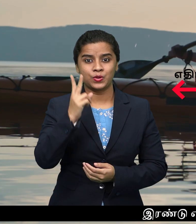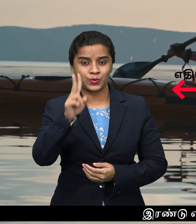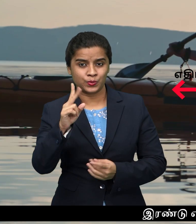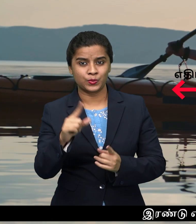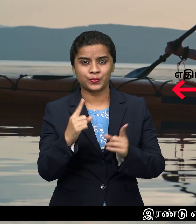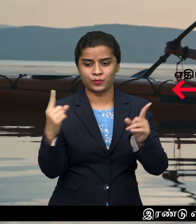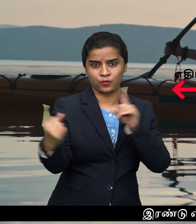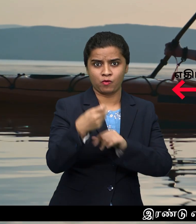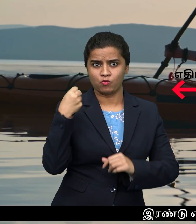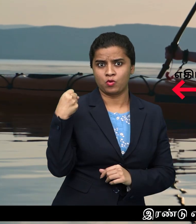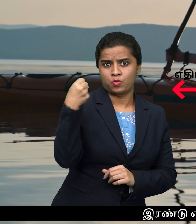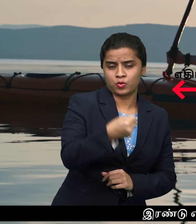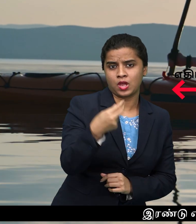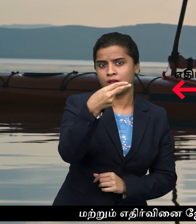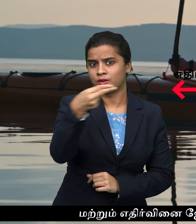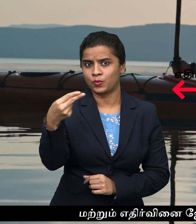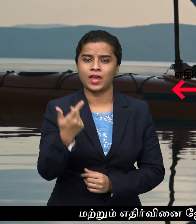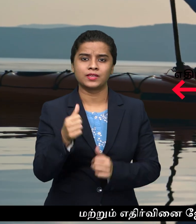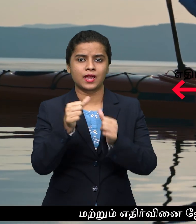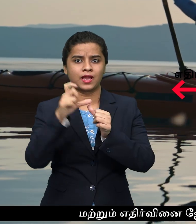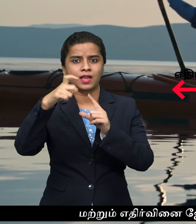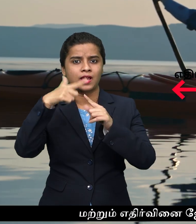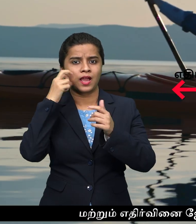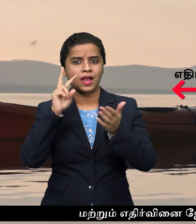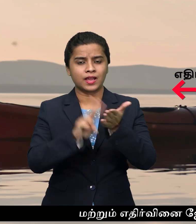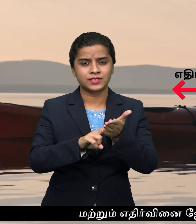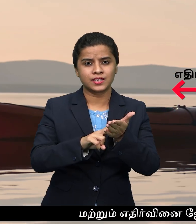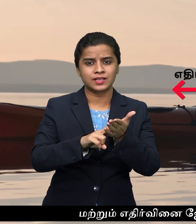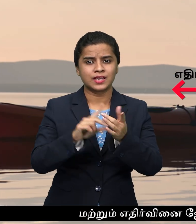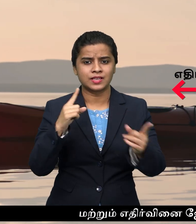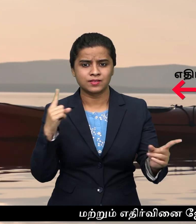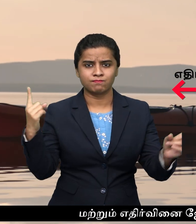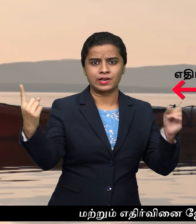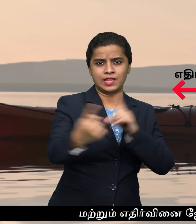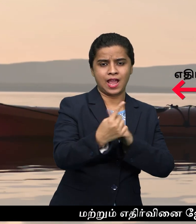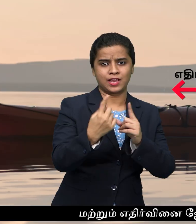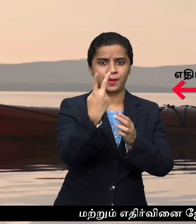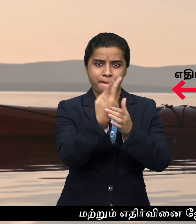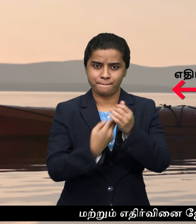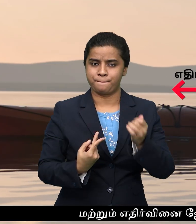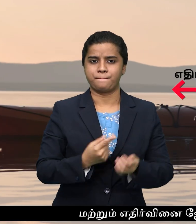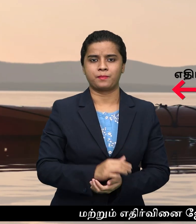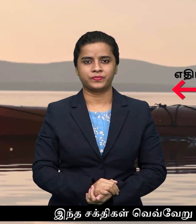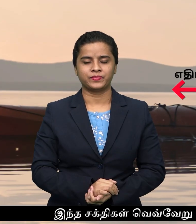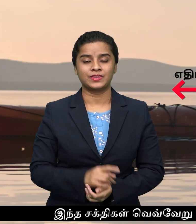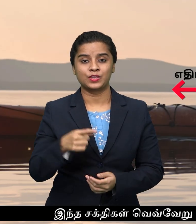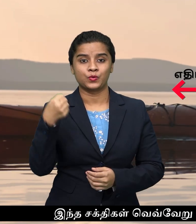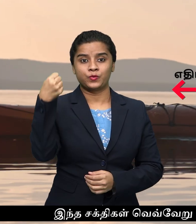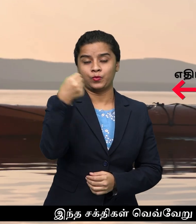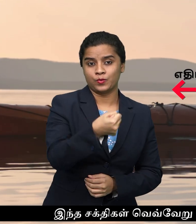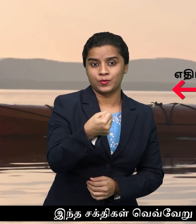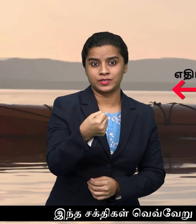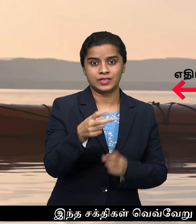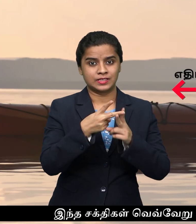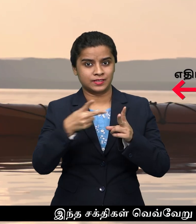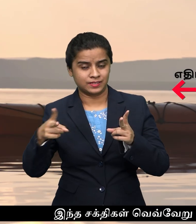2 எதிரெதிர் சக்திகள் செயல் மற்றும் எதிர்வினை ஜோடிகள் என அழைக்கப்படுகின்றன. இந்த